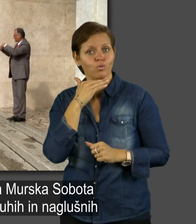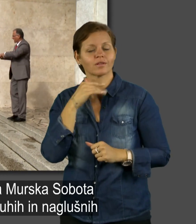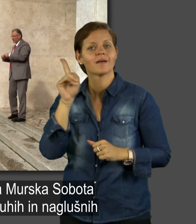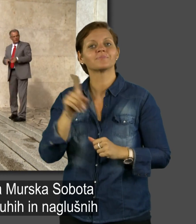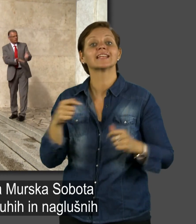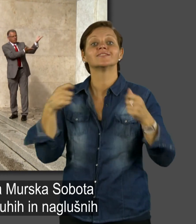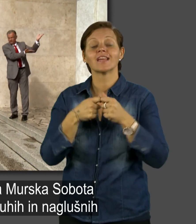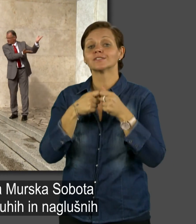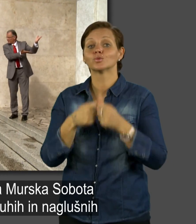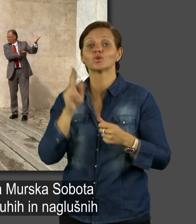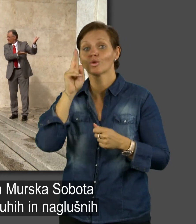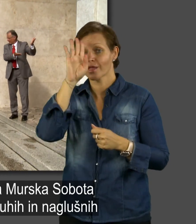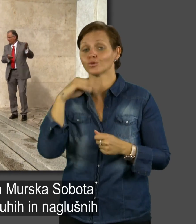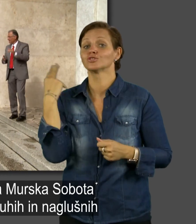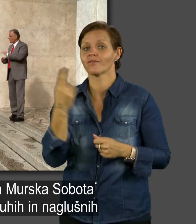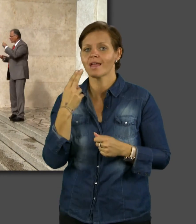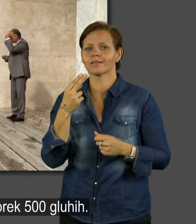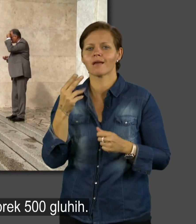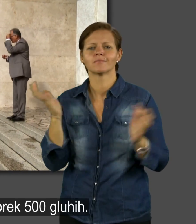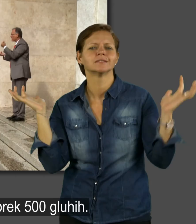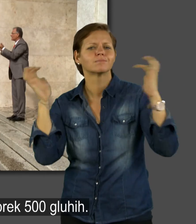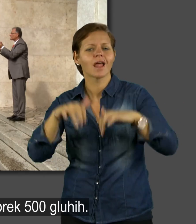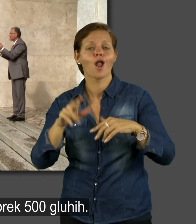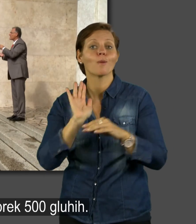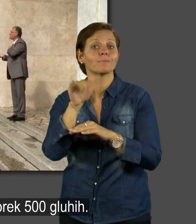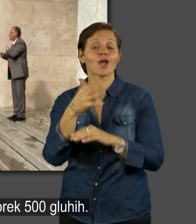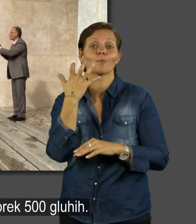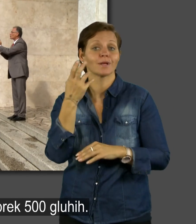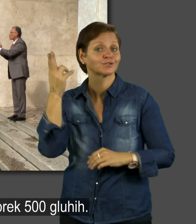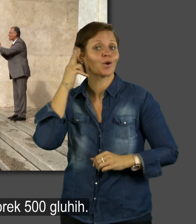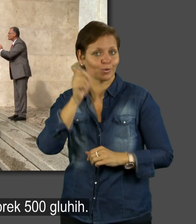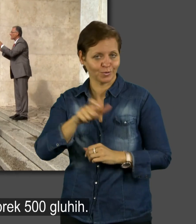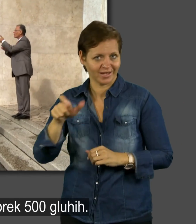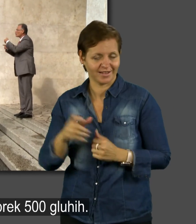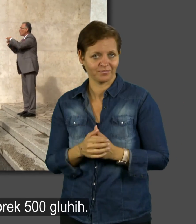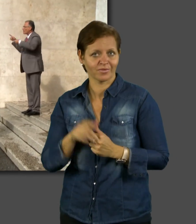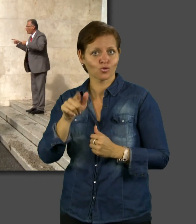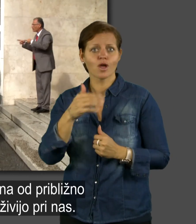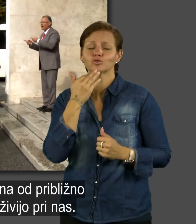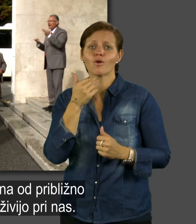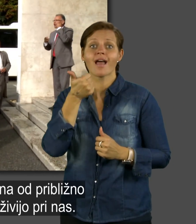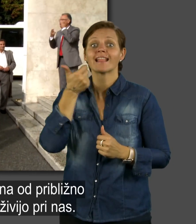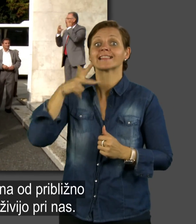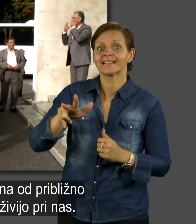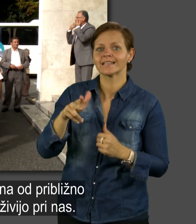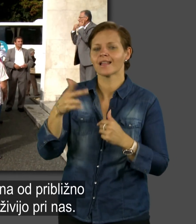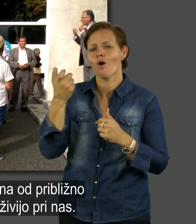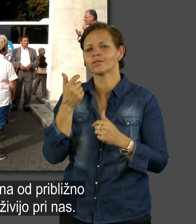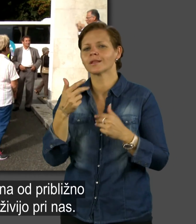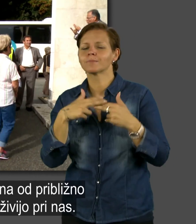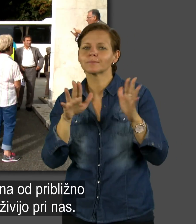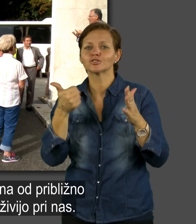Pomurja Murska Sobota in Zveze društev gluhih in naglušnih Slovenije zbralo prek 500 gluhih, to je